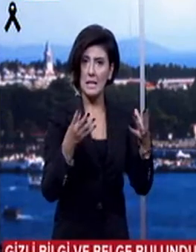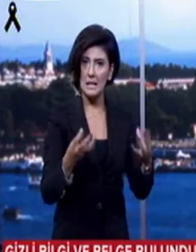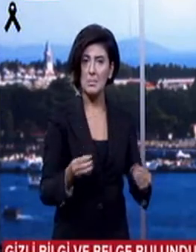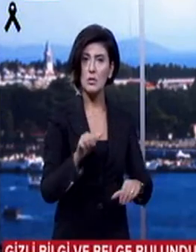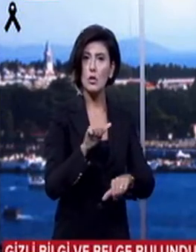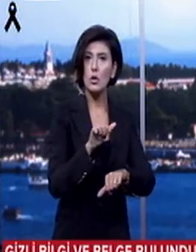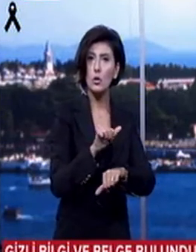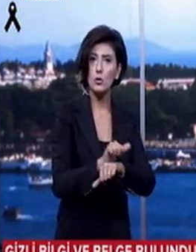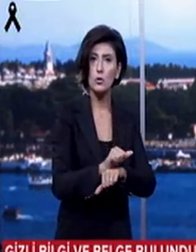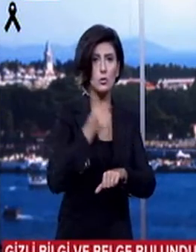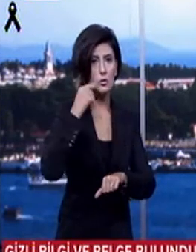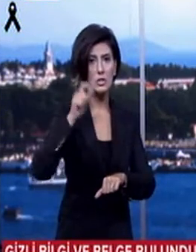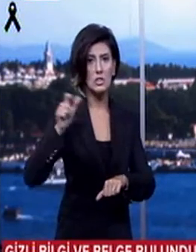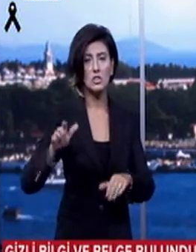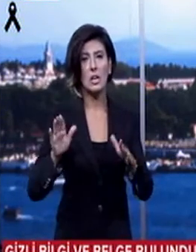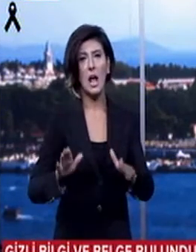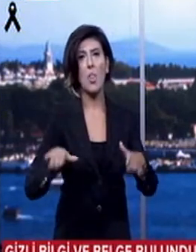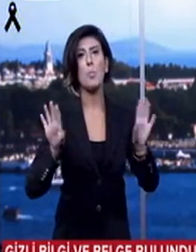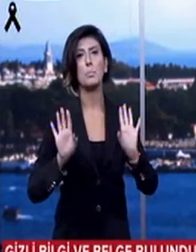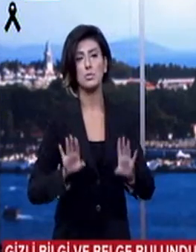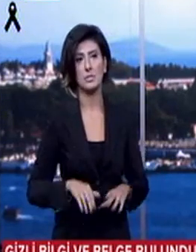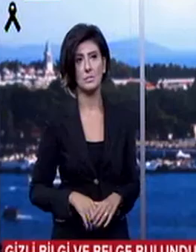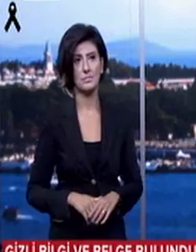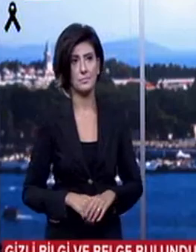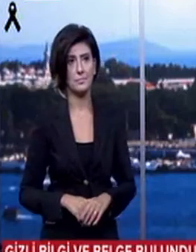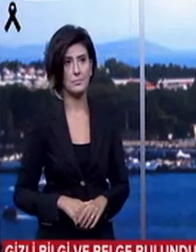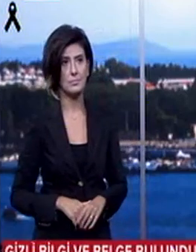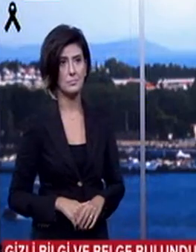tahliye edilmesiyle tutuklu sanık kalmamıştı.